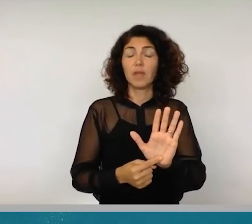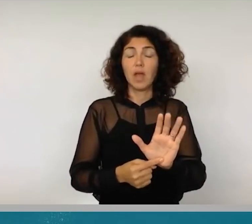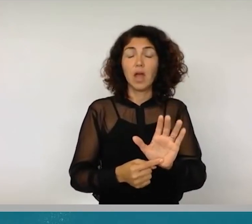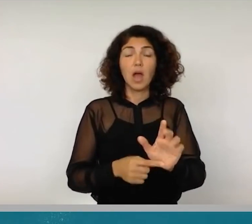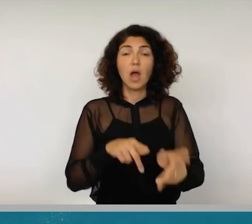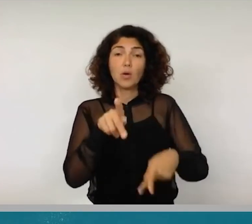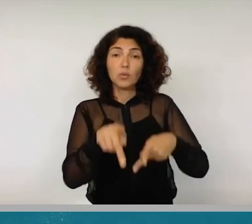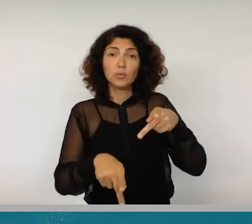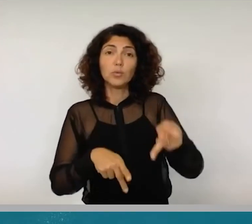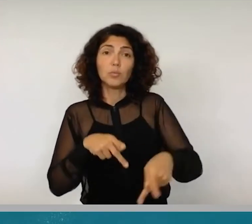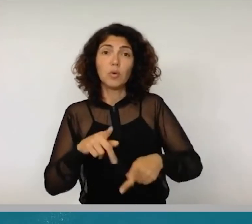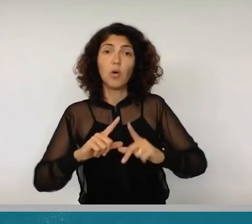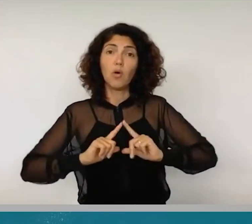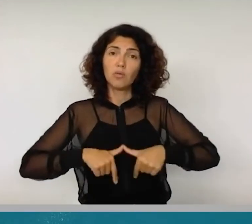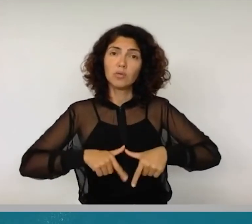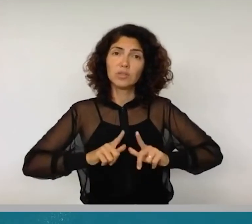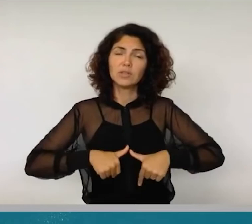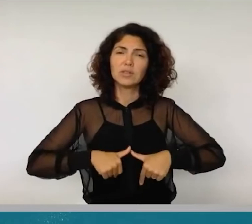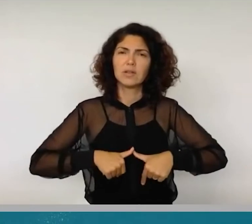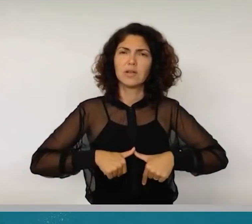empobrecer,